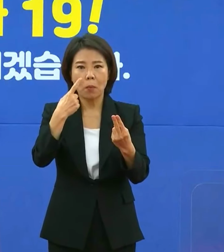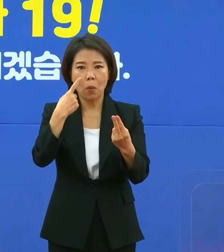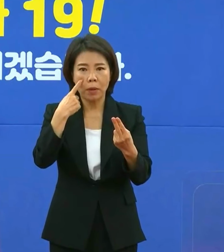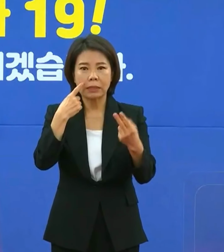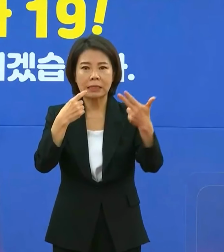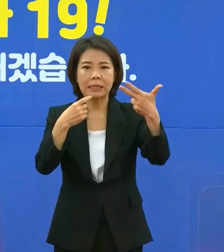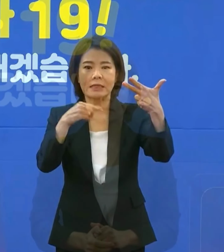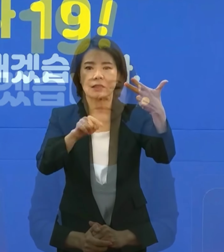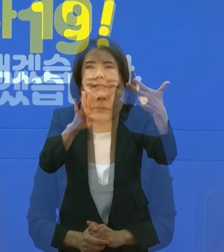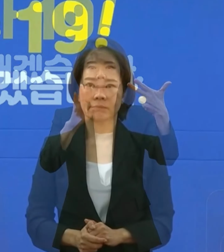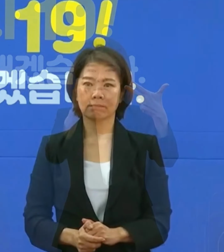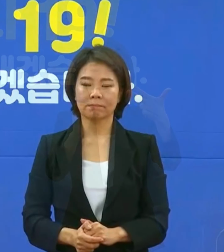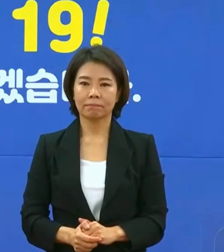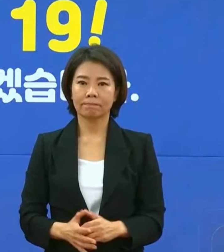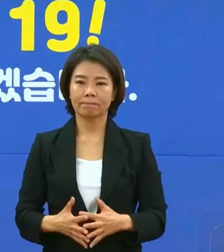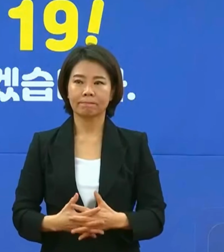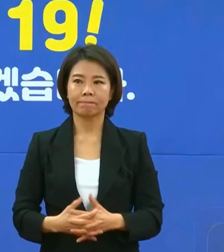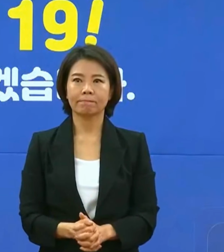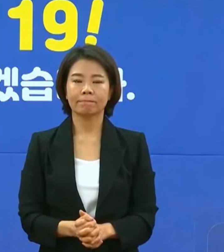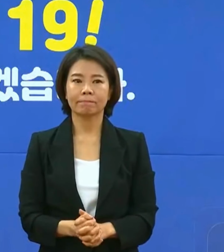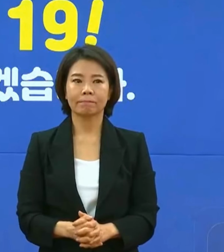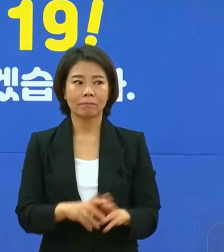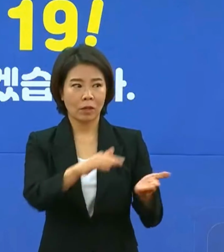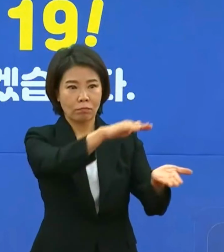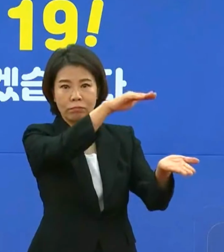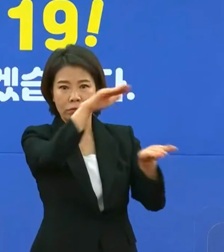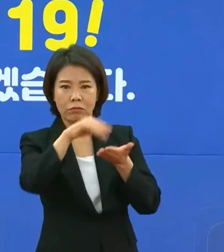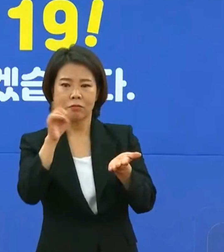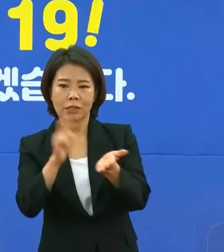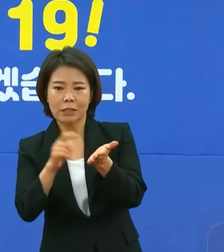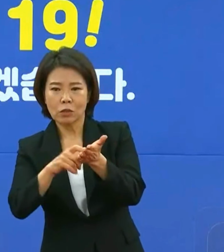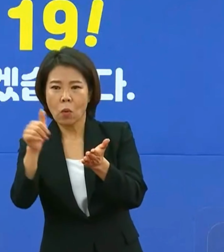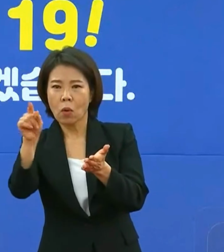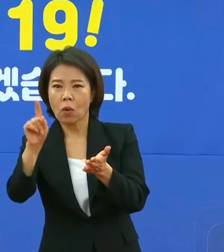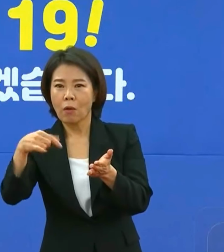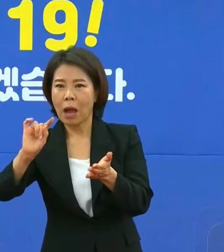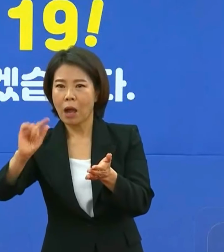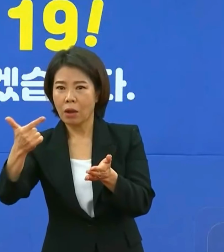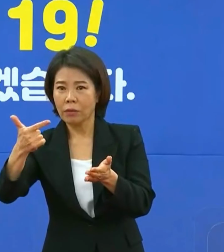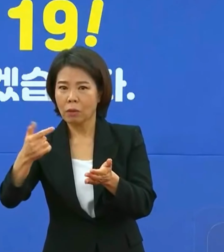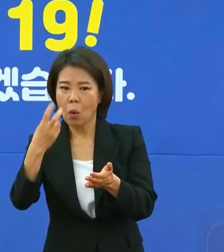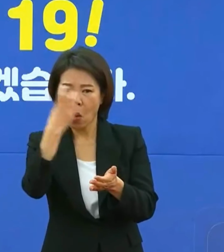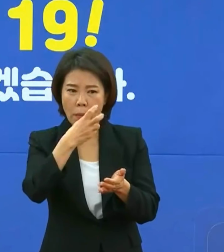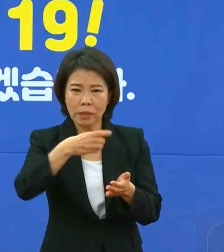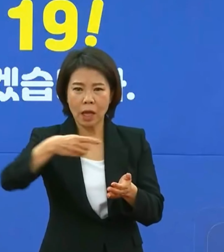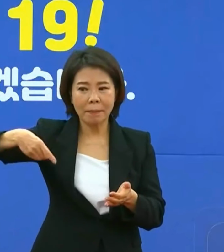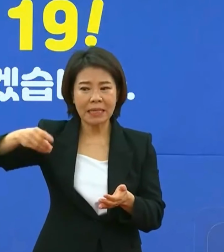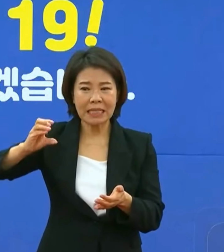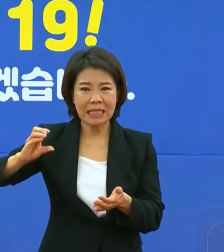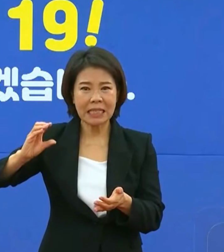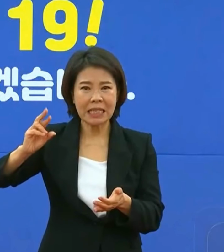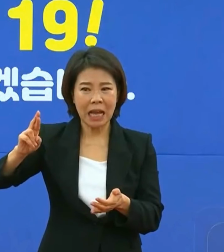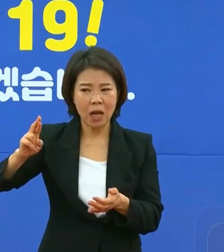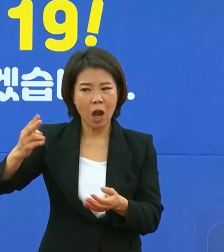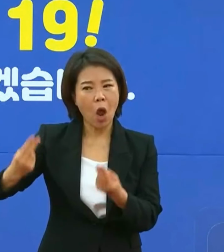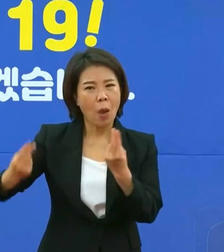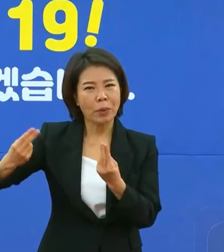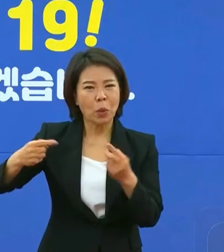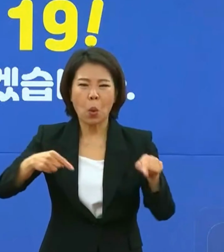입니다 네 말씀하신대로 신속 항원 검사 가 pcr 검사 에 비해서는 정확도가 다소